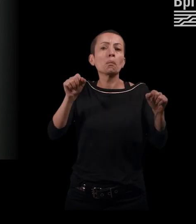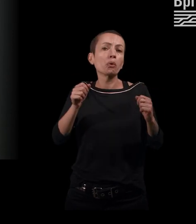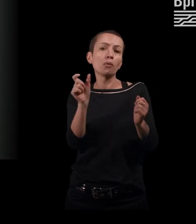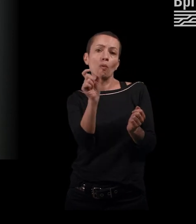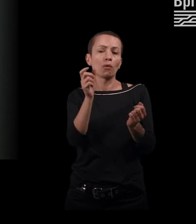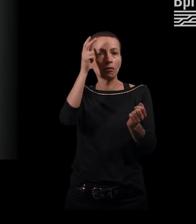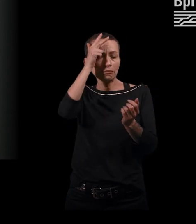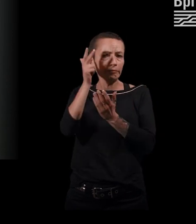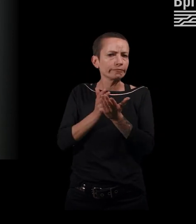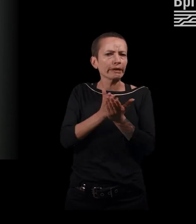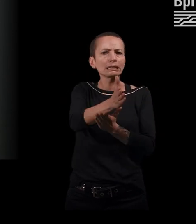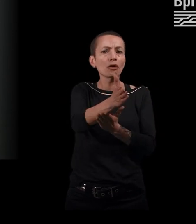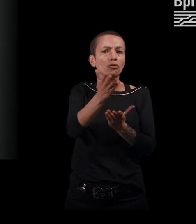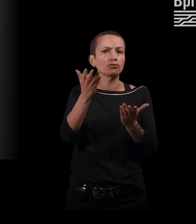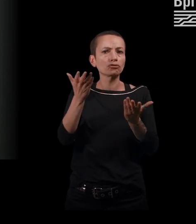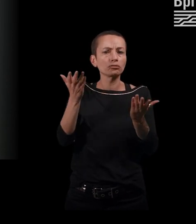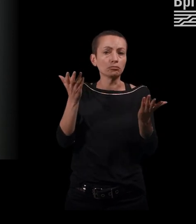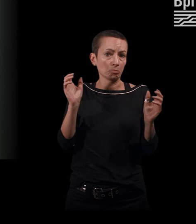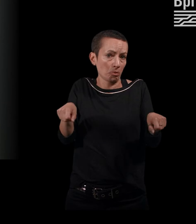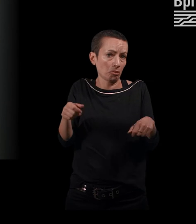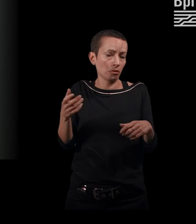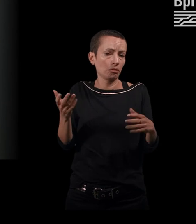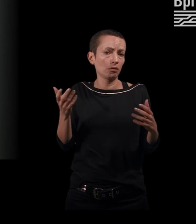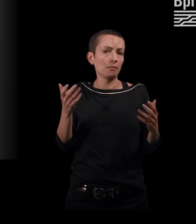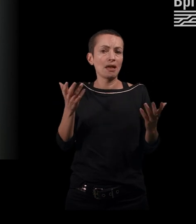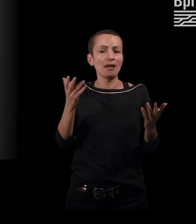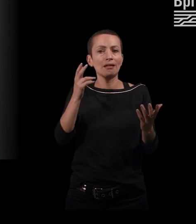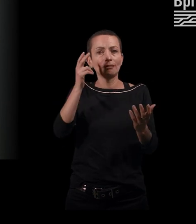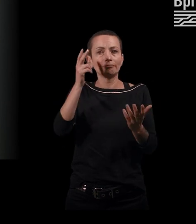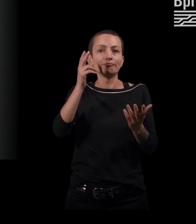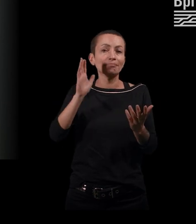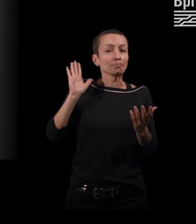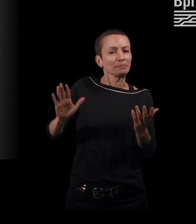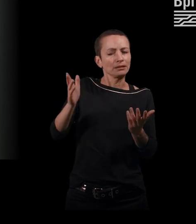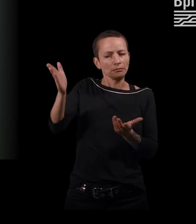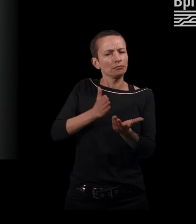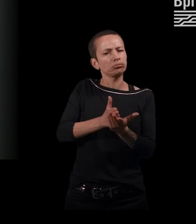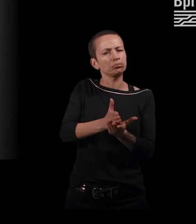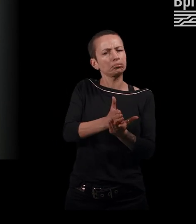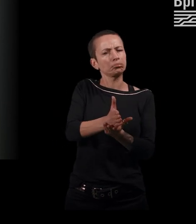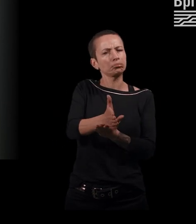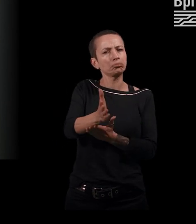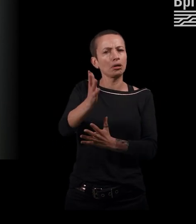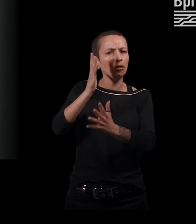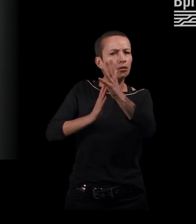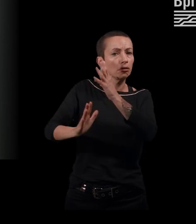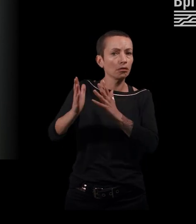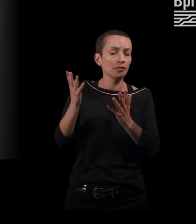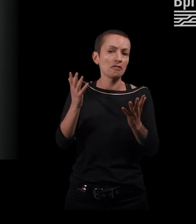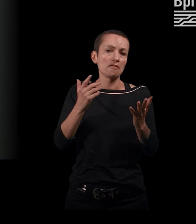résilience urbaine, si vous voulez, mais la résilience mythique de Beyrouth, moi, je ne pense